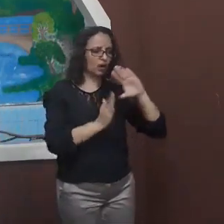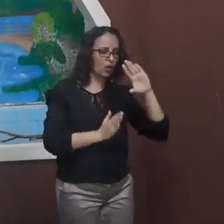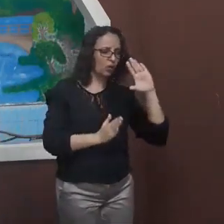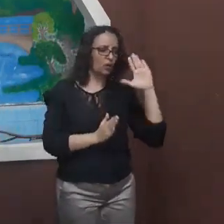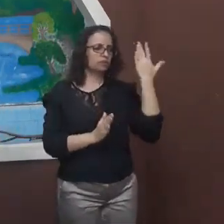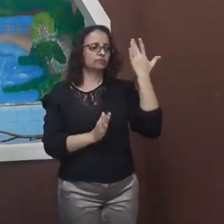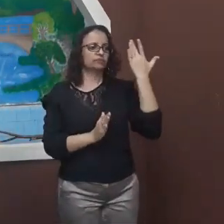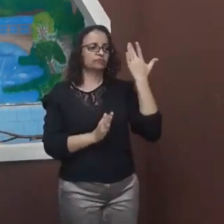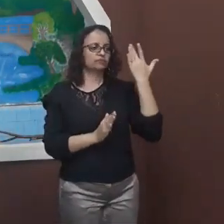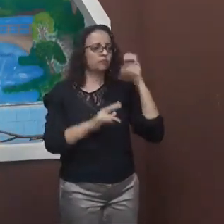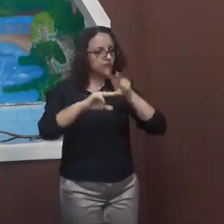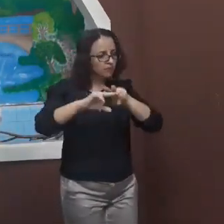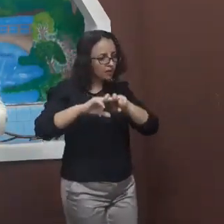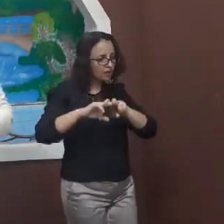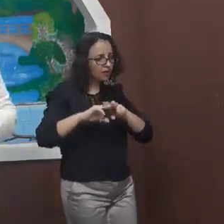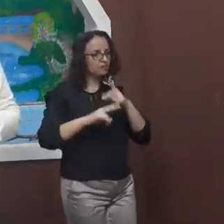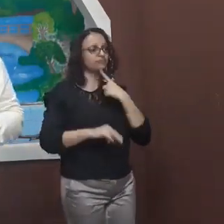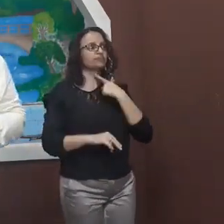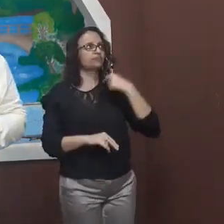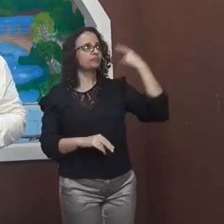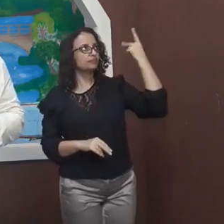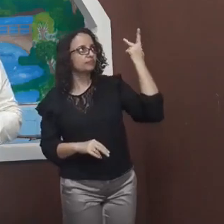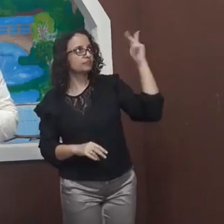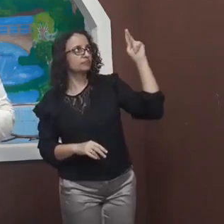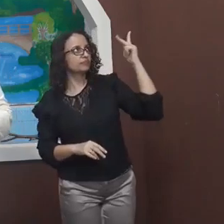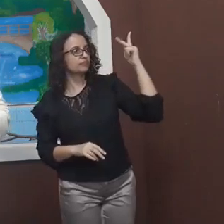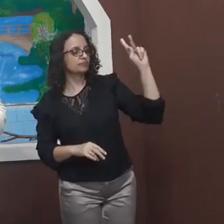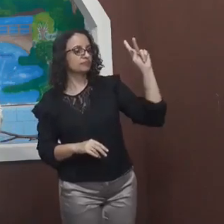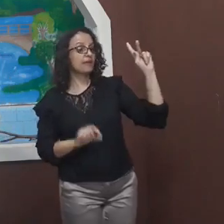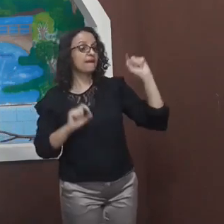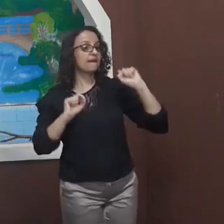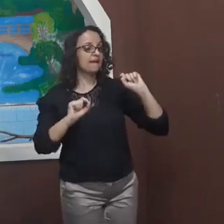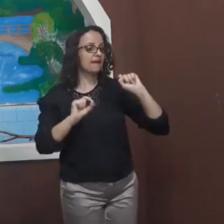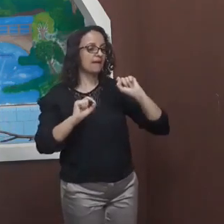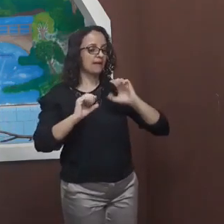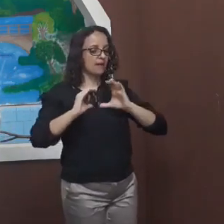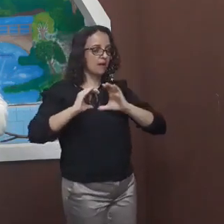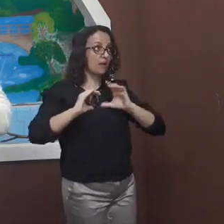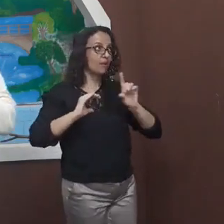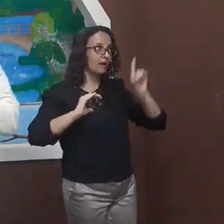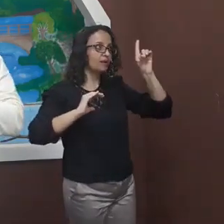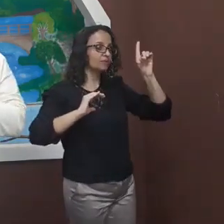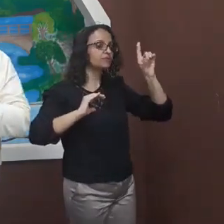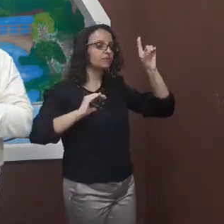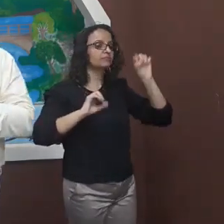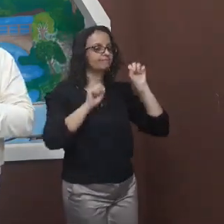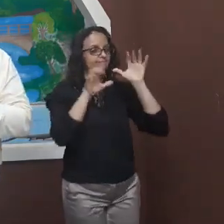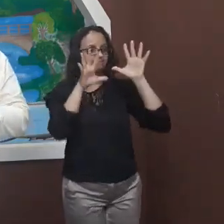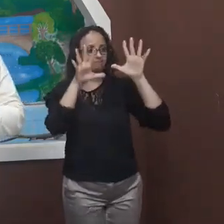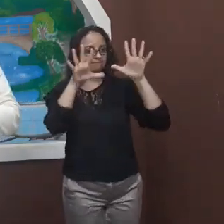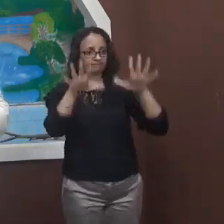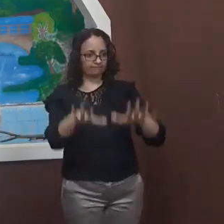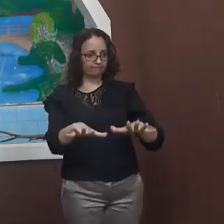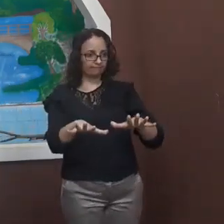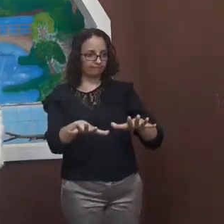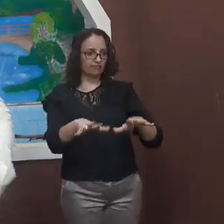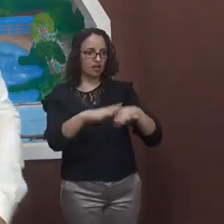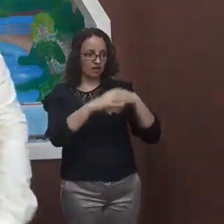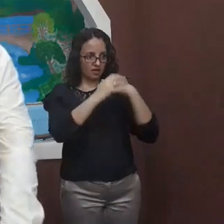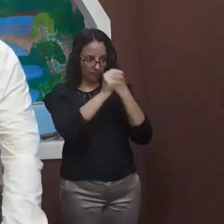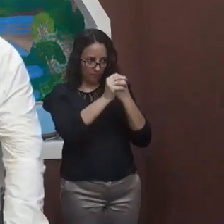cooperam para o bem daqueles que amam a Deus. E essa semana,